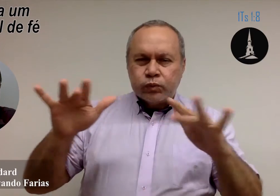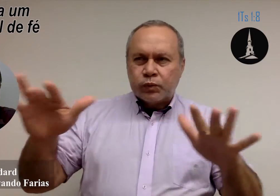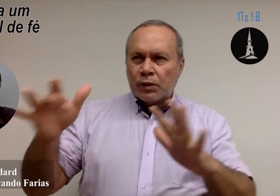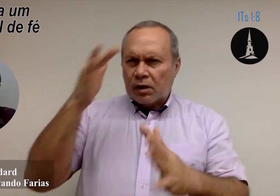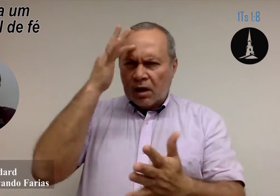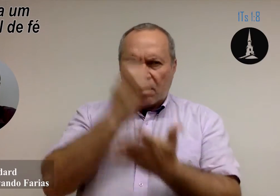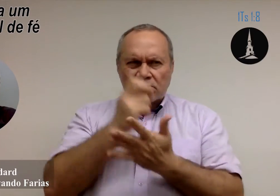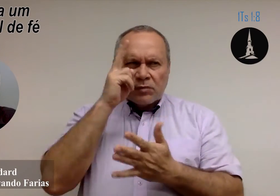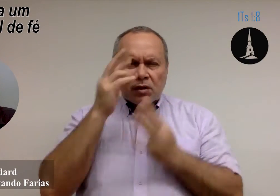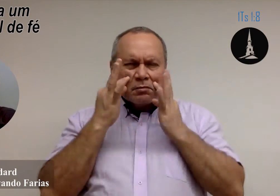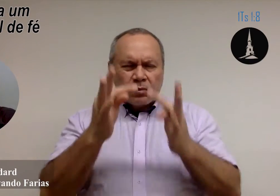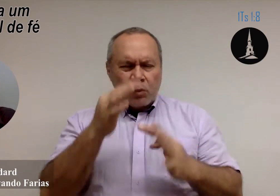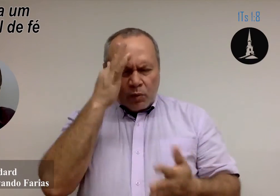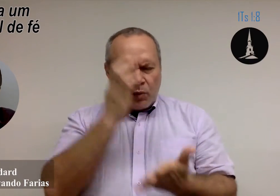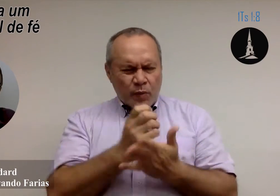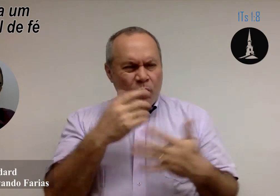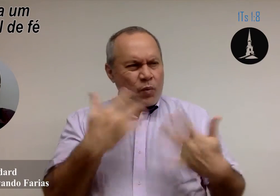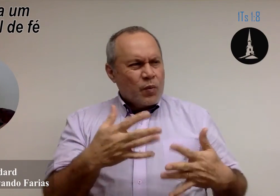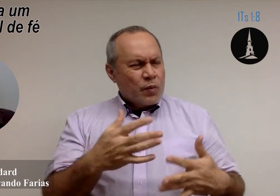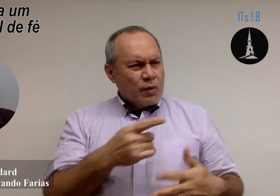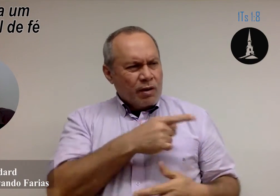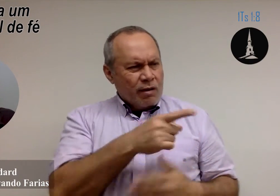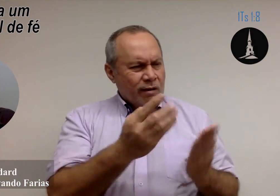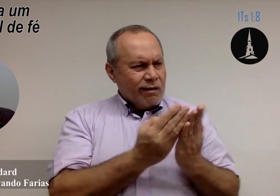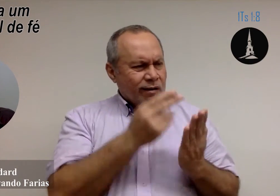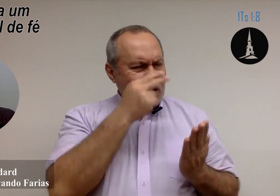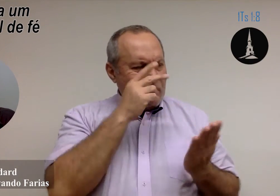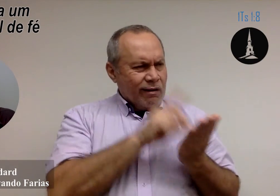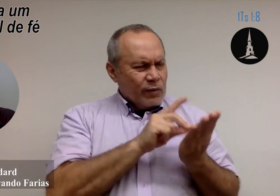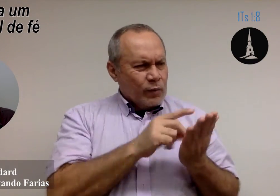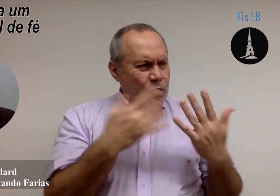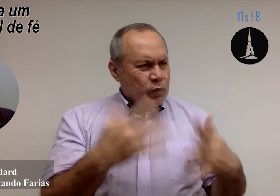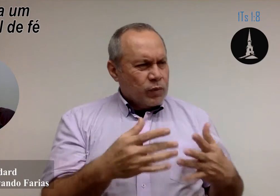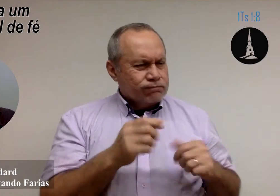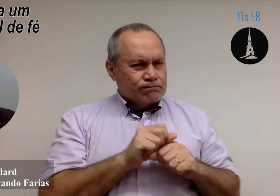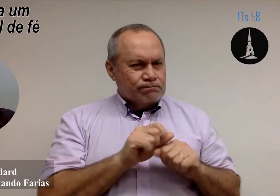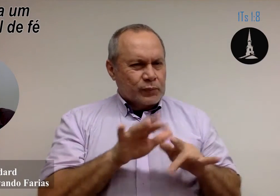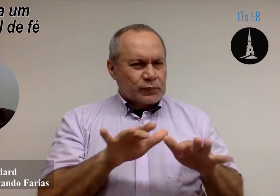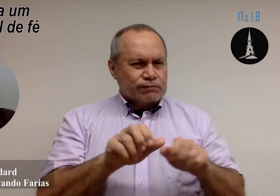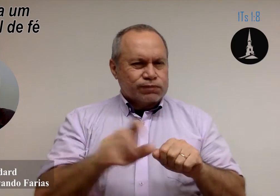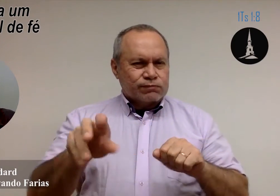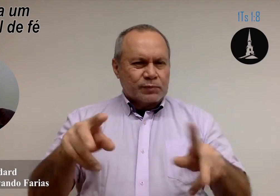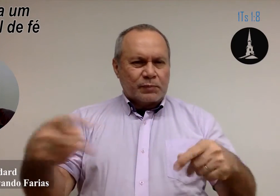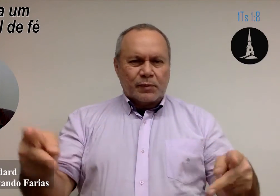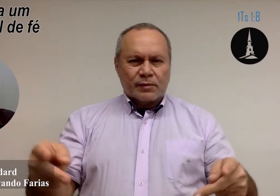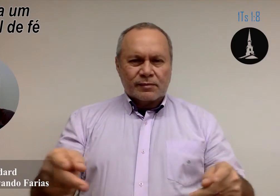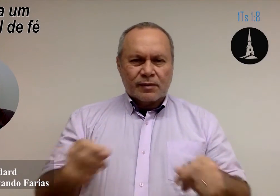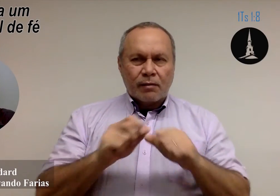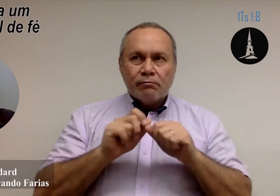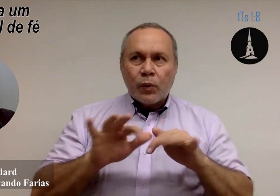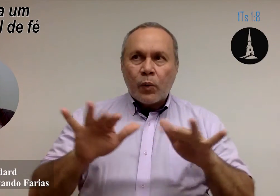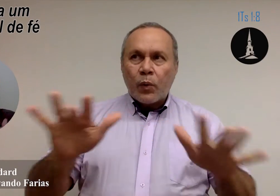repercutiu a sua fé. A fé daqueles crentes. A palavra repercutir aqui significa